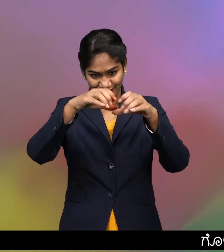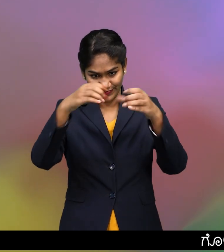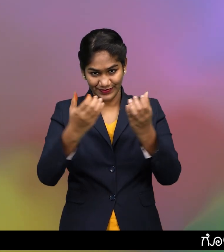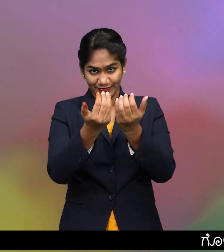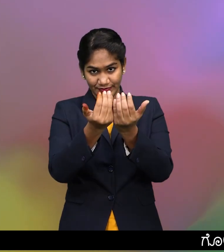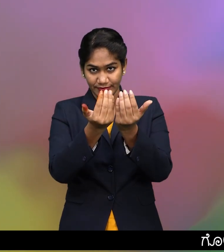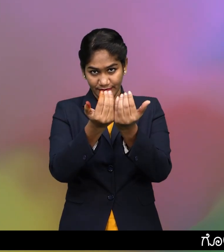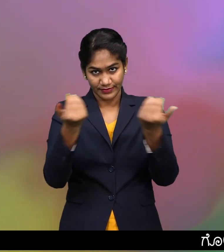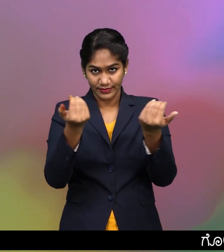ಗೋಳಾರ್ಧವನ್ನು